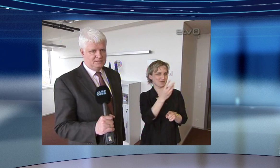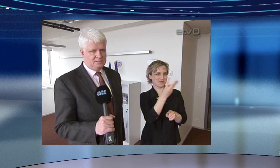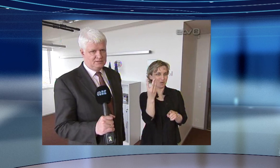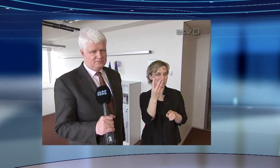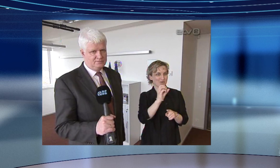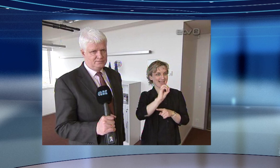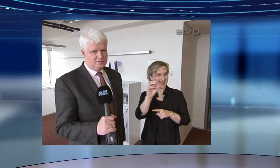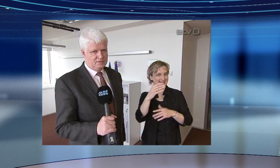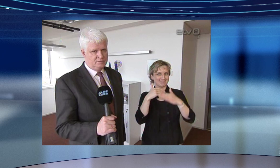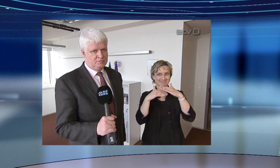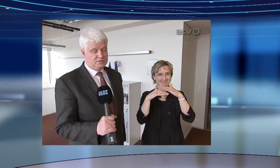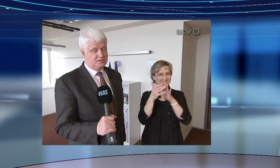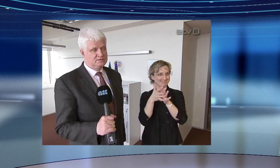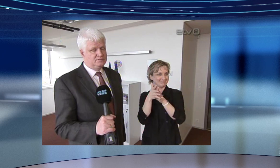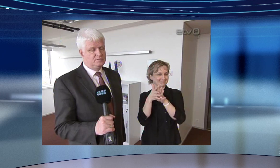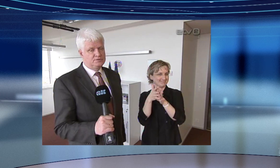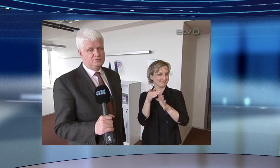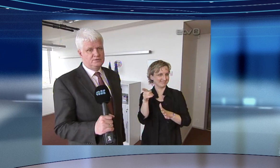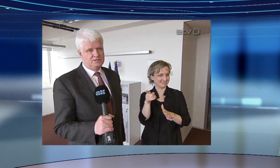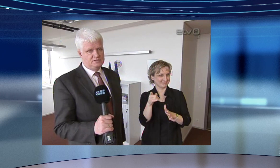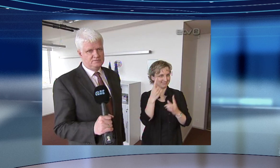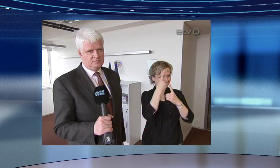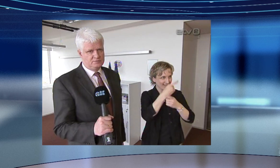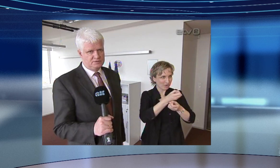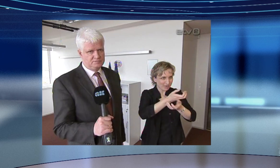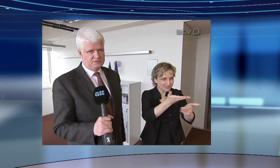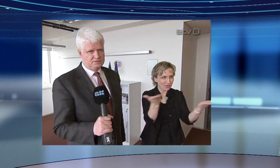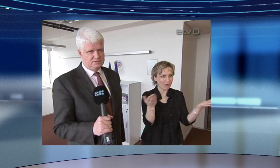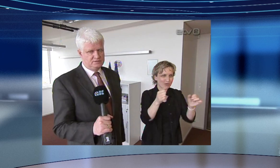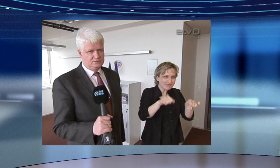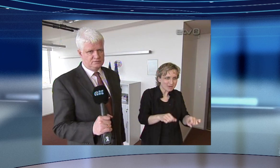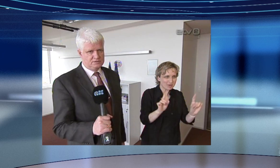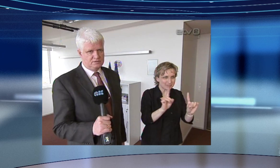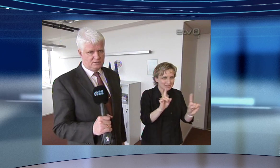et mis annaks siis informatsiooni nendest võimalustest, mis Eesti Töötukassal on.